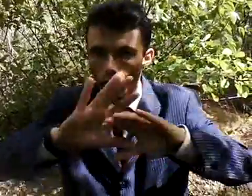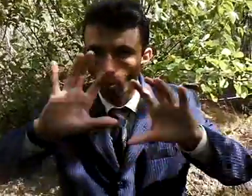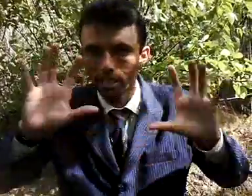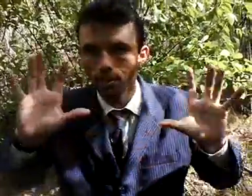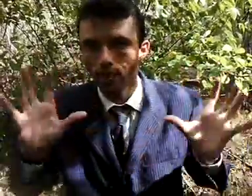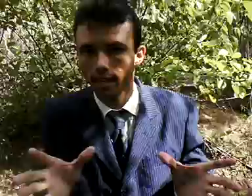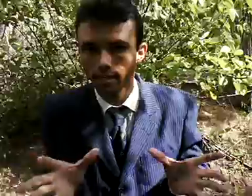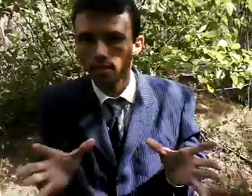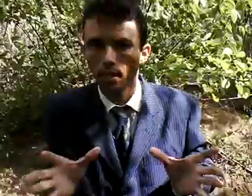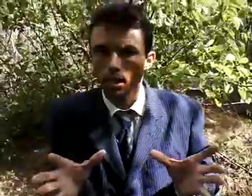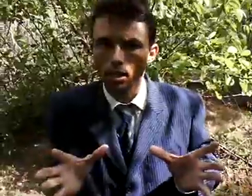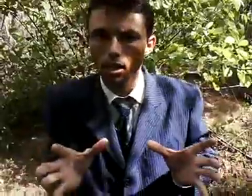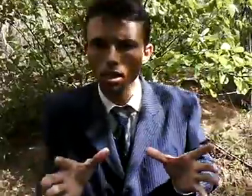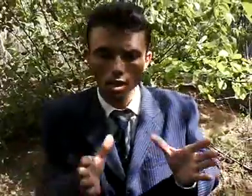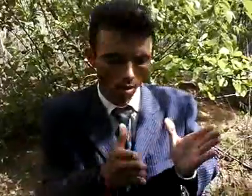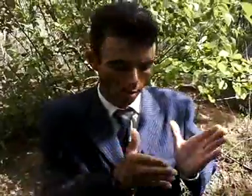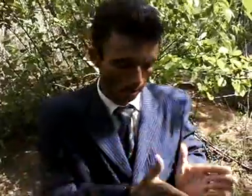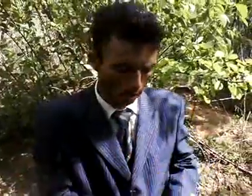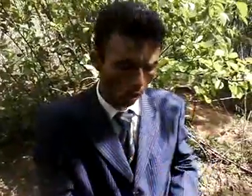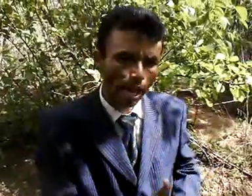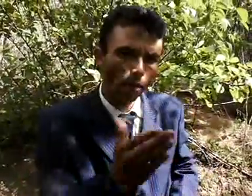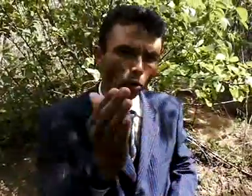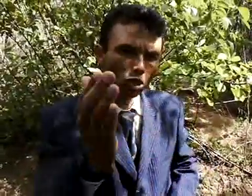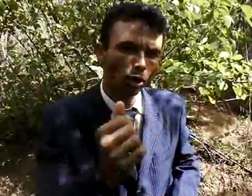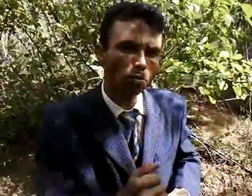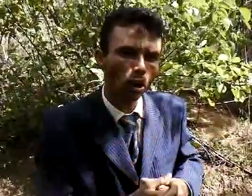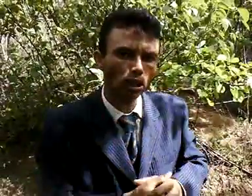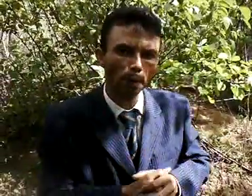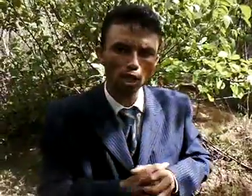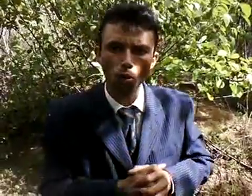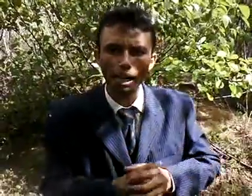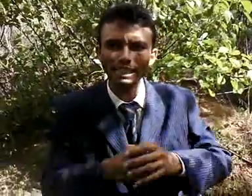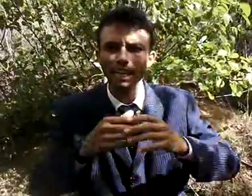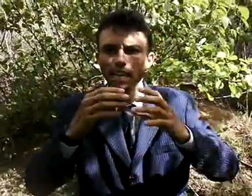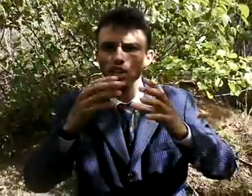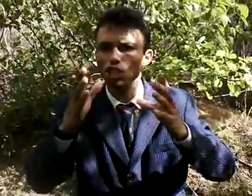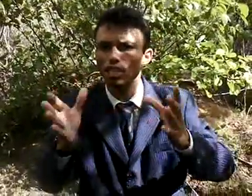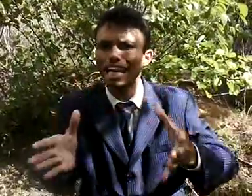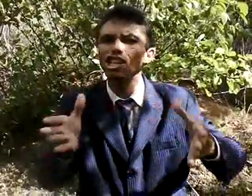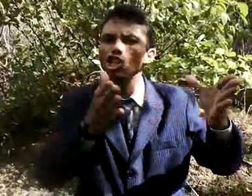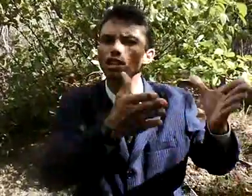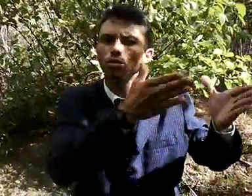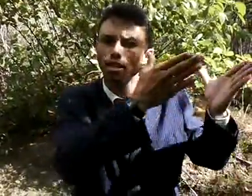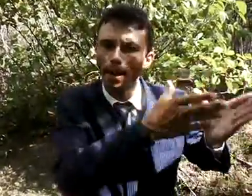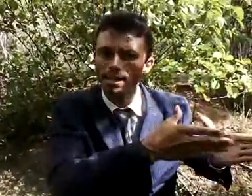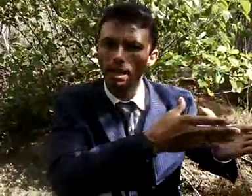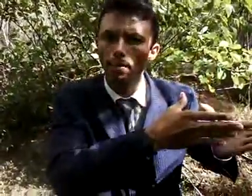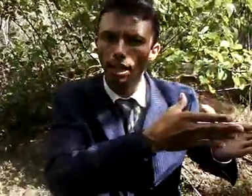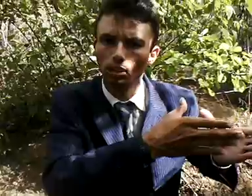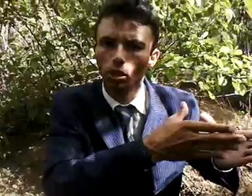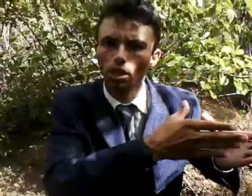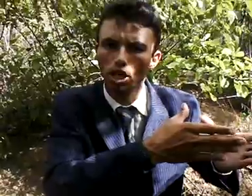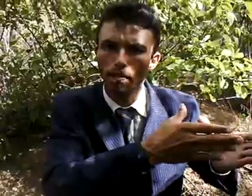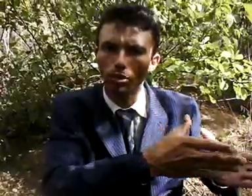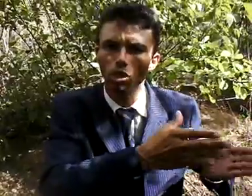uma diferença que, porque muitos podem perguntar, mas por que tem estes 7 livros a mais na Bíblia católica, chamado